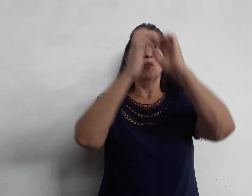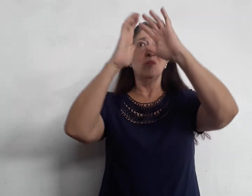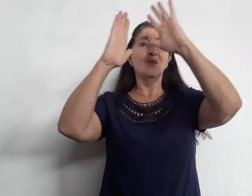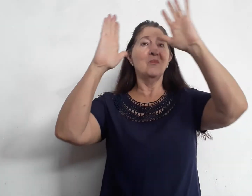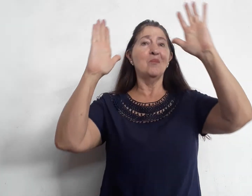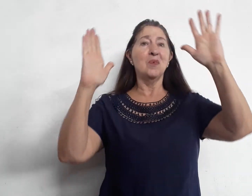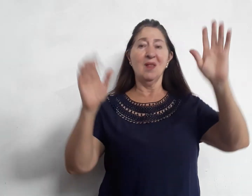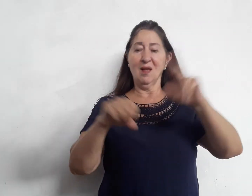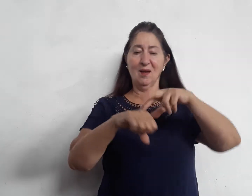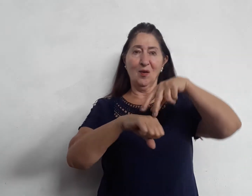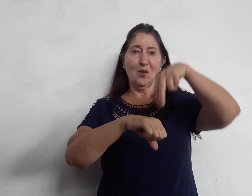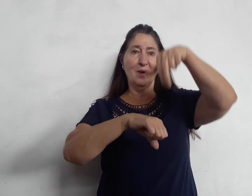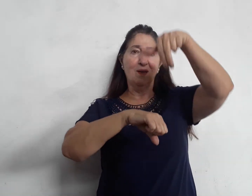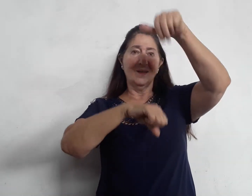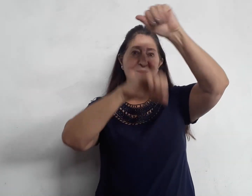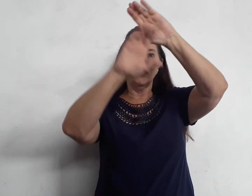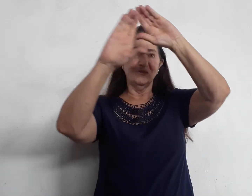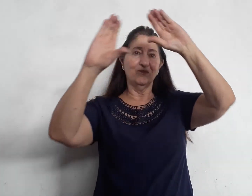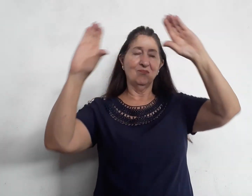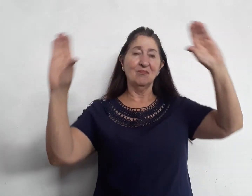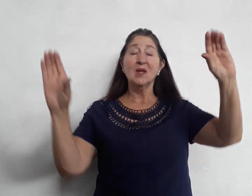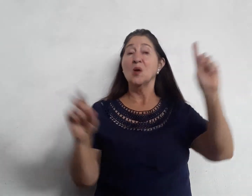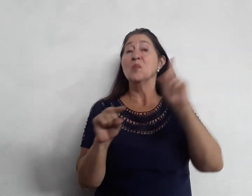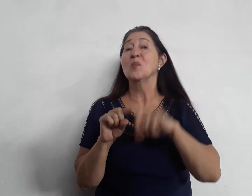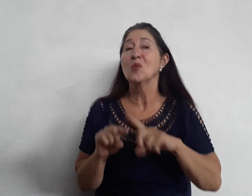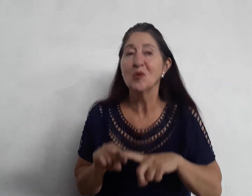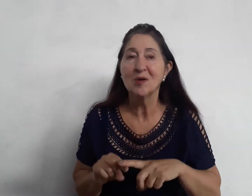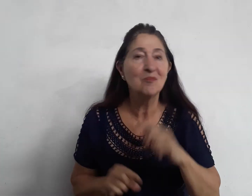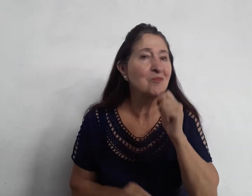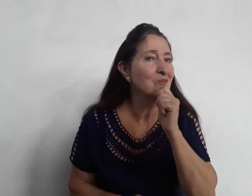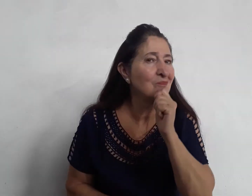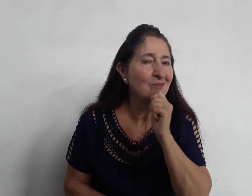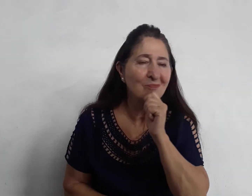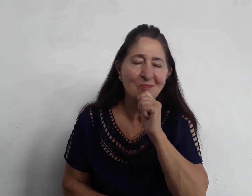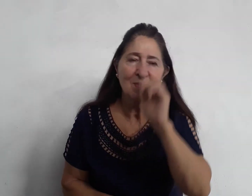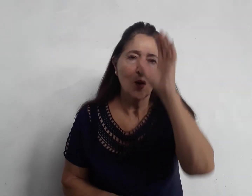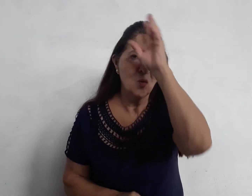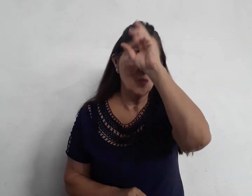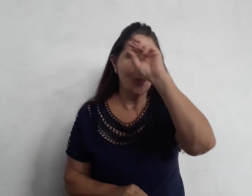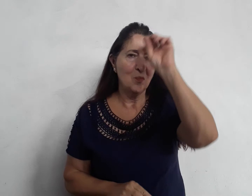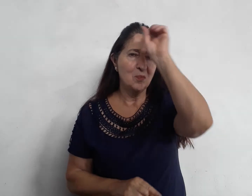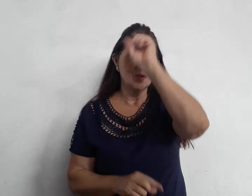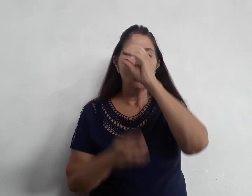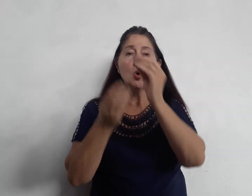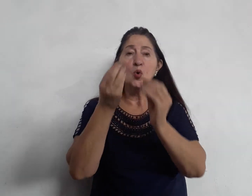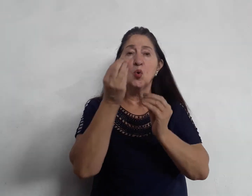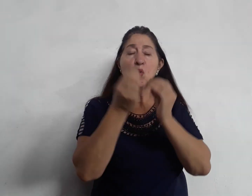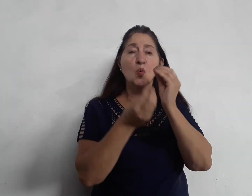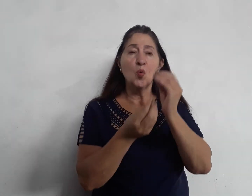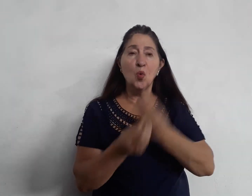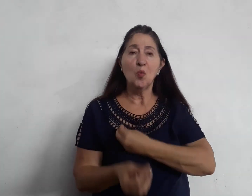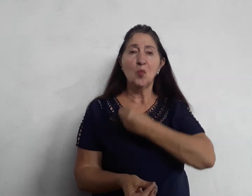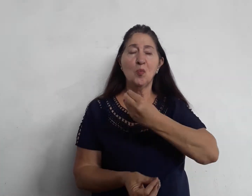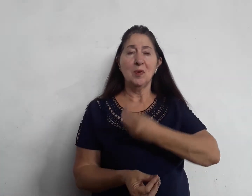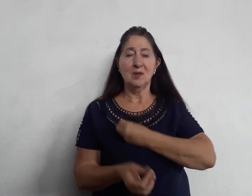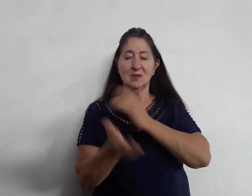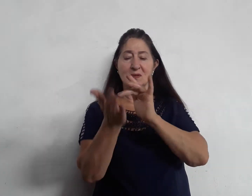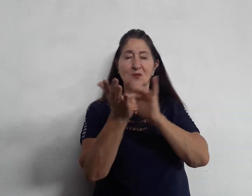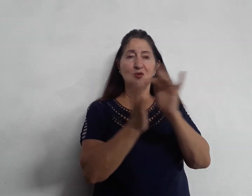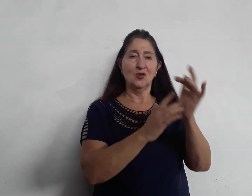morto, porque não aprenderam ainda antes a descobrir a presença de Jesus na vida no